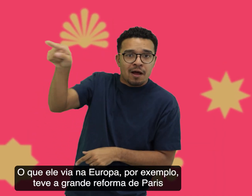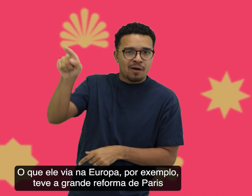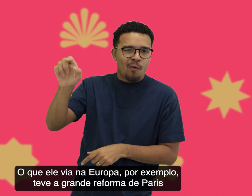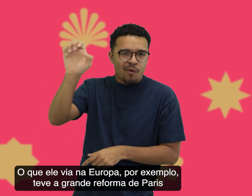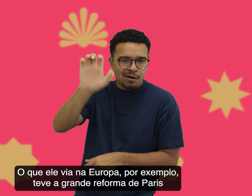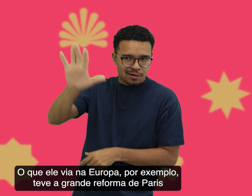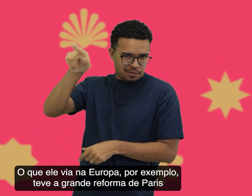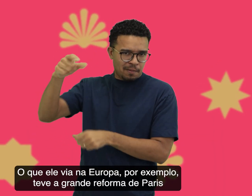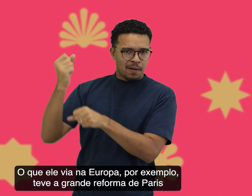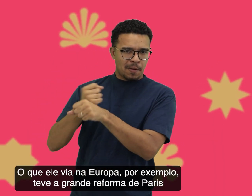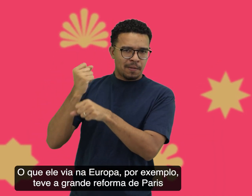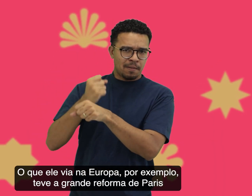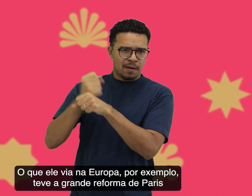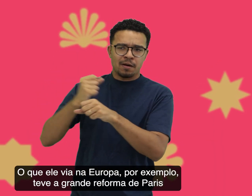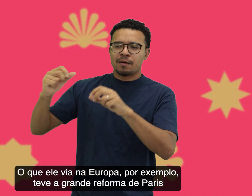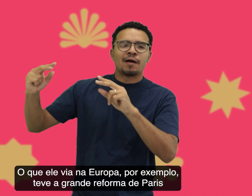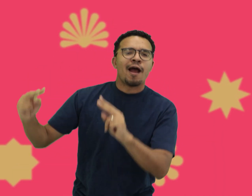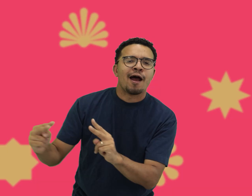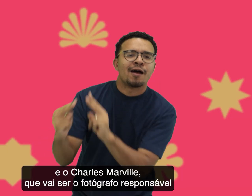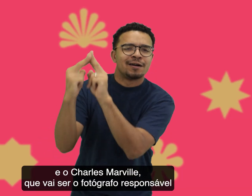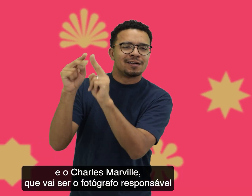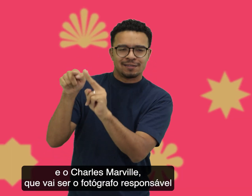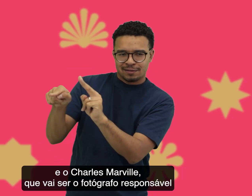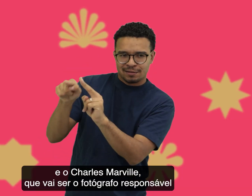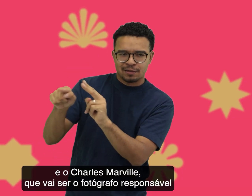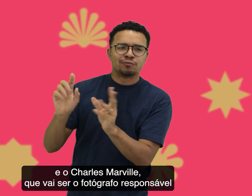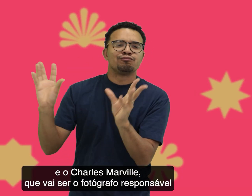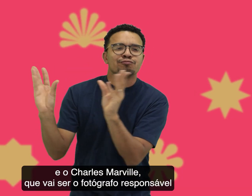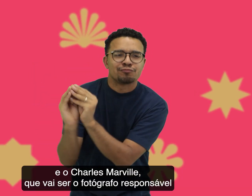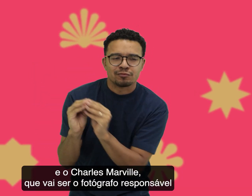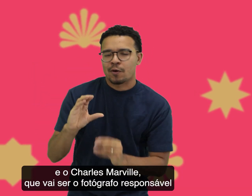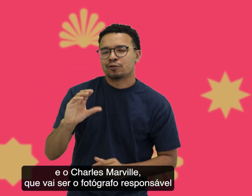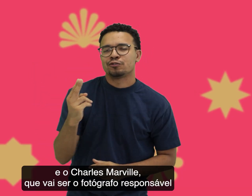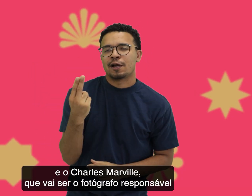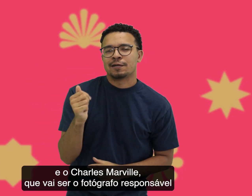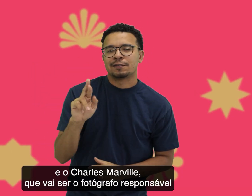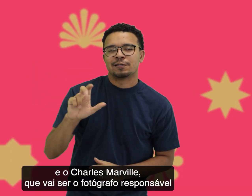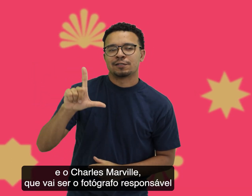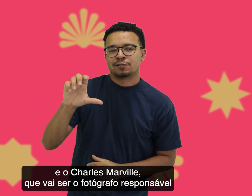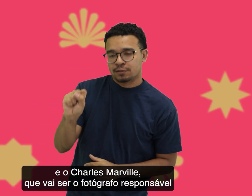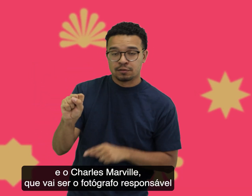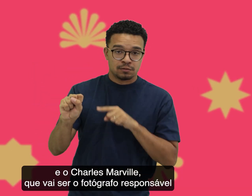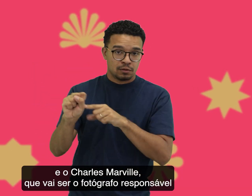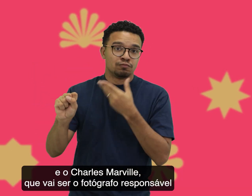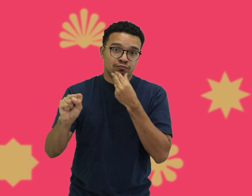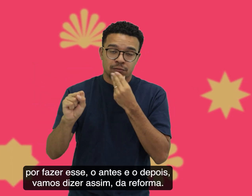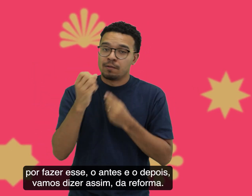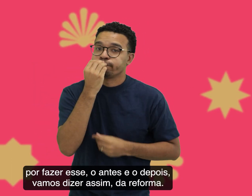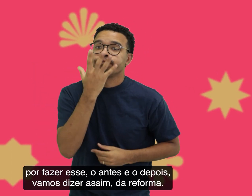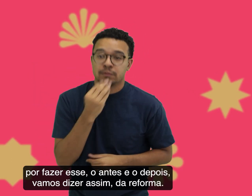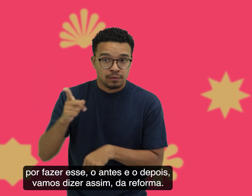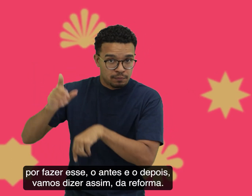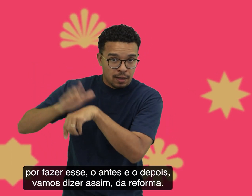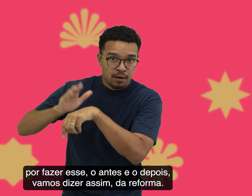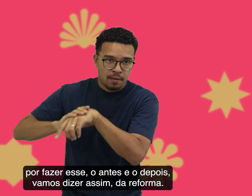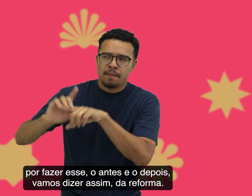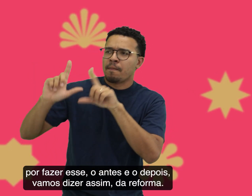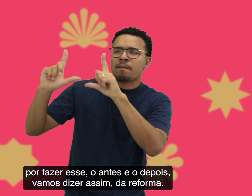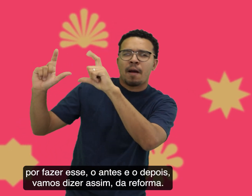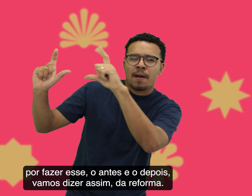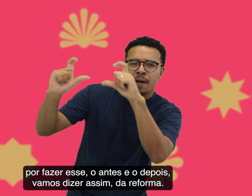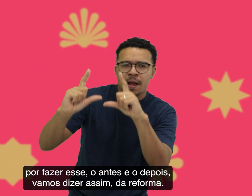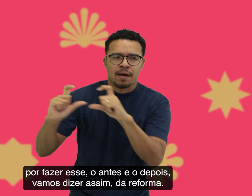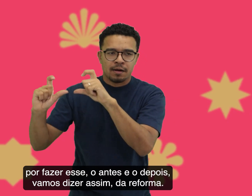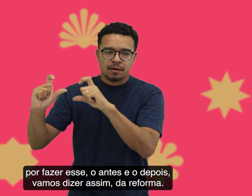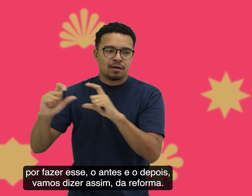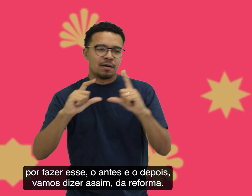via na Europa, por exemplo, teve a Grande Reforma de Paris, né? E o Charles Marville, que vai ser o fotógrafo, responsável por fazer esse o